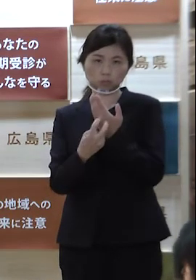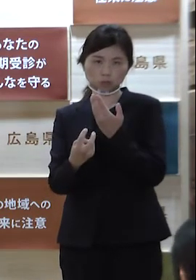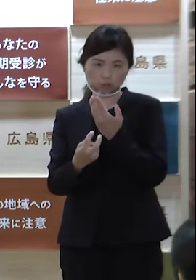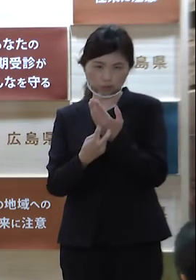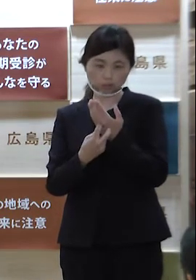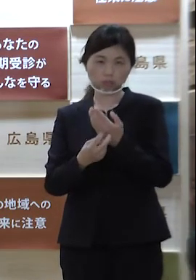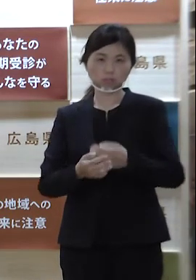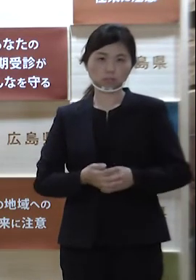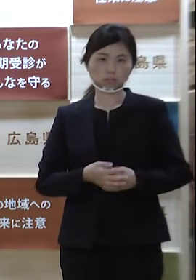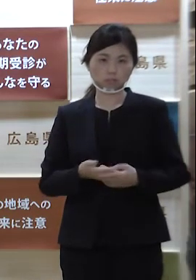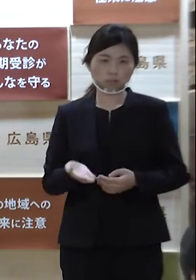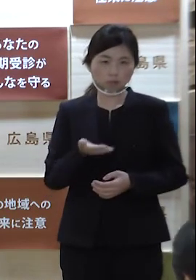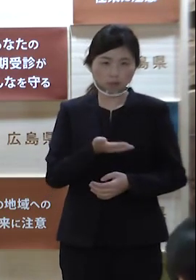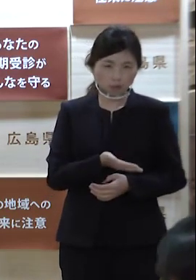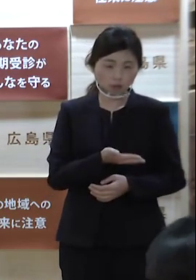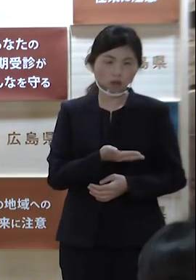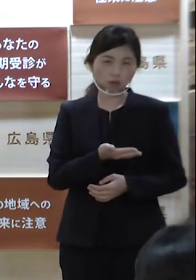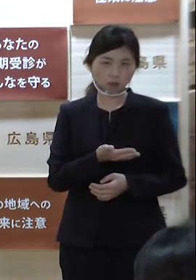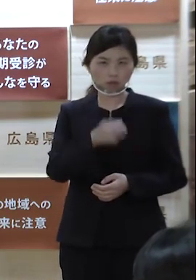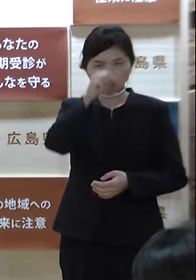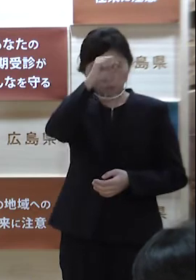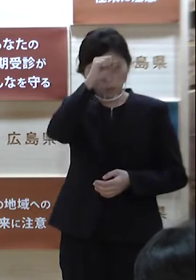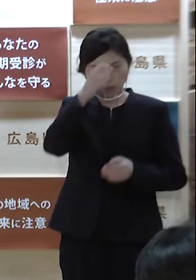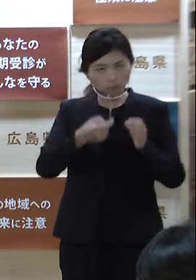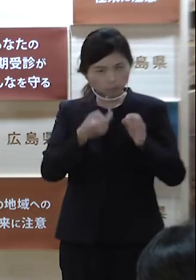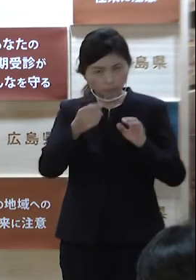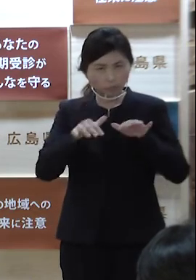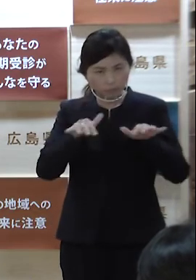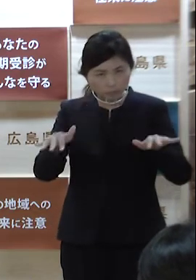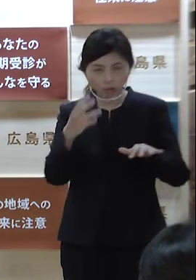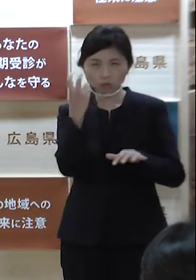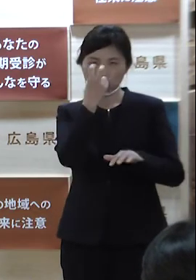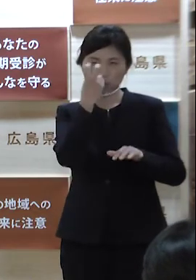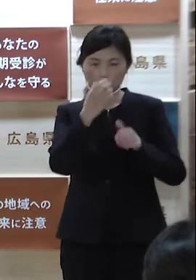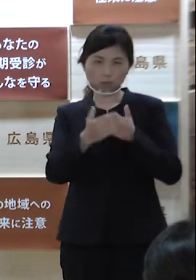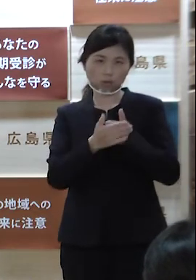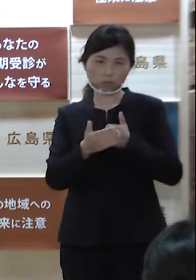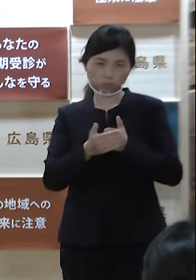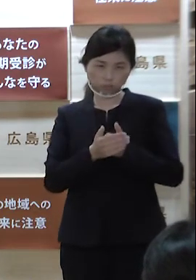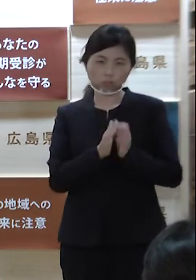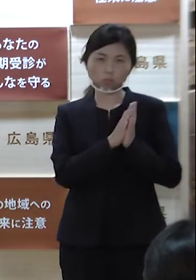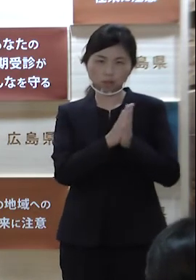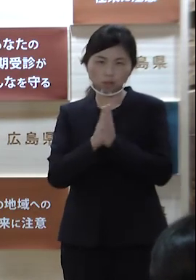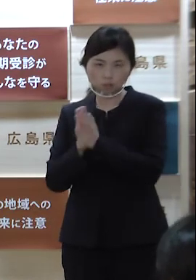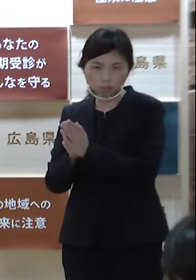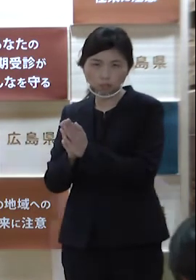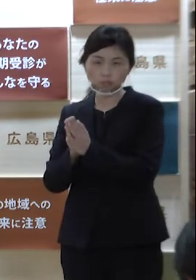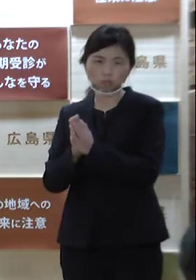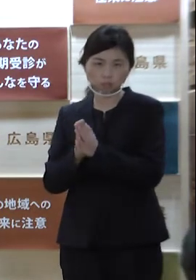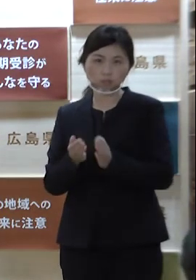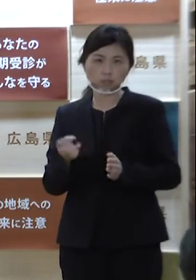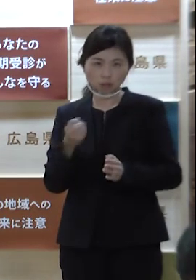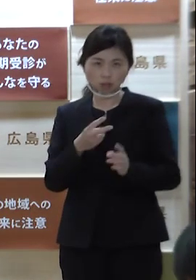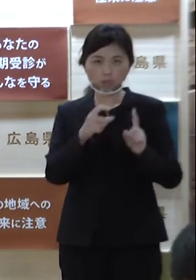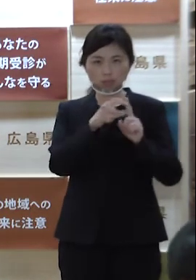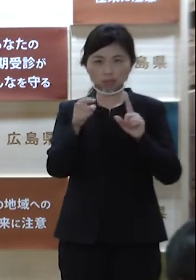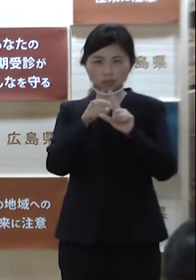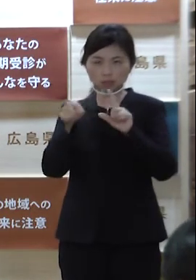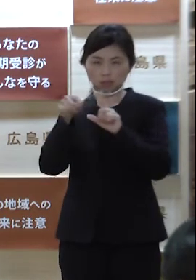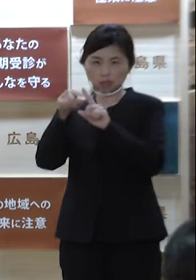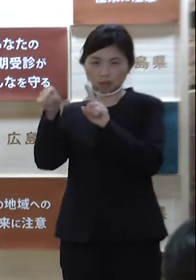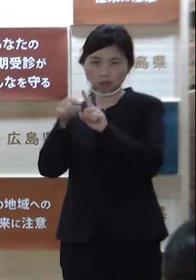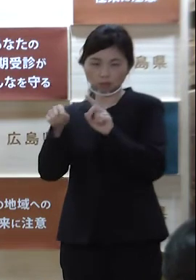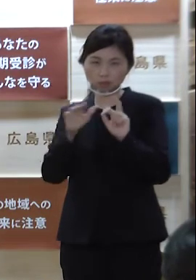積極的疫学調査へのご協力をお願いをするとともに、 PCR センターを創設したところであります